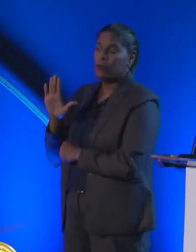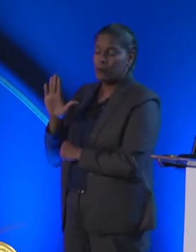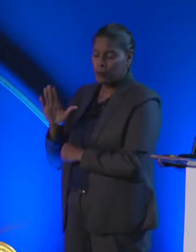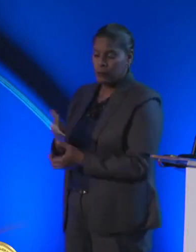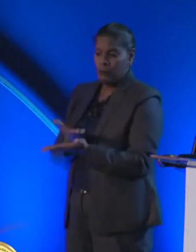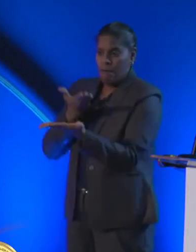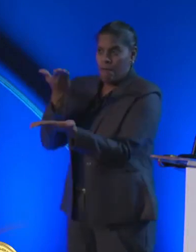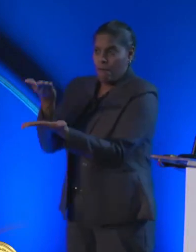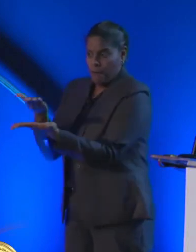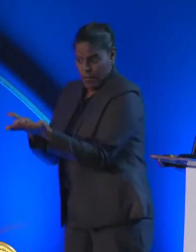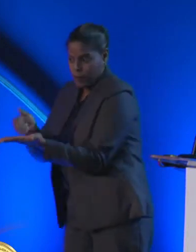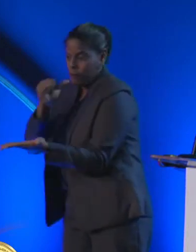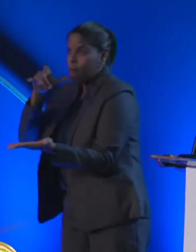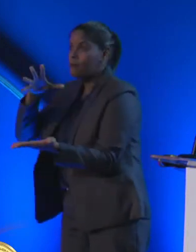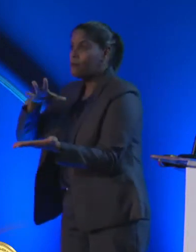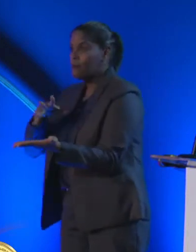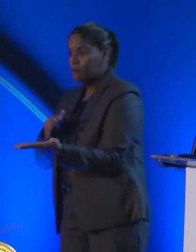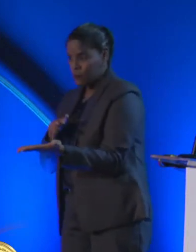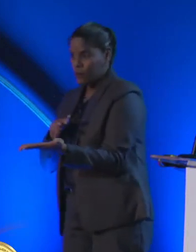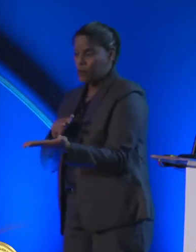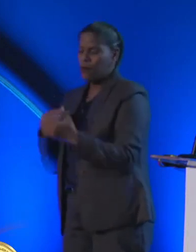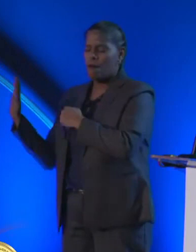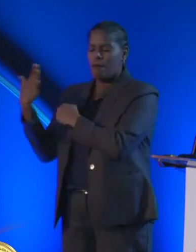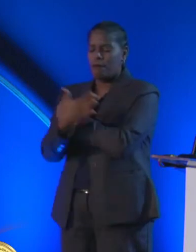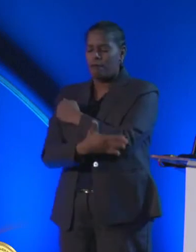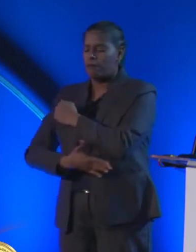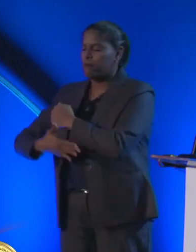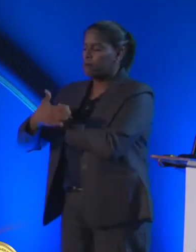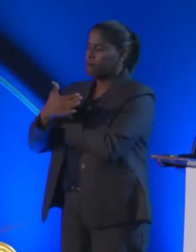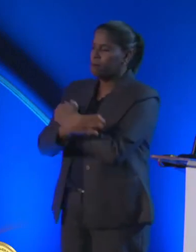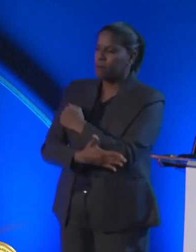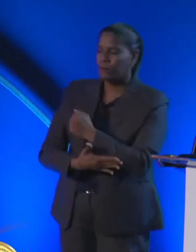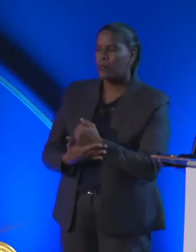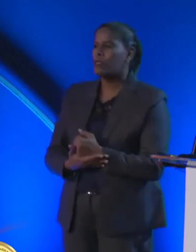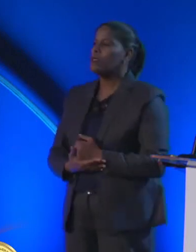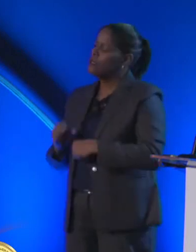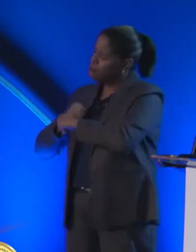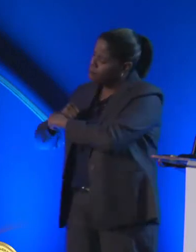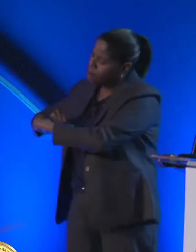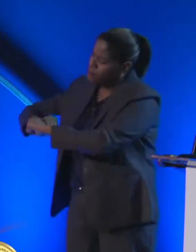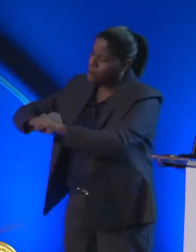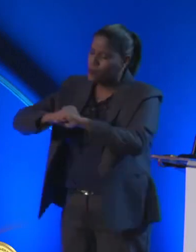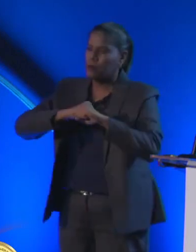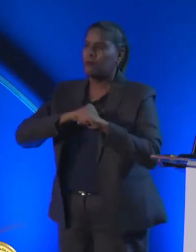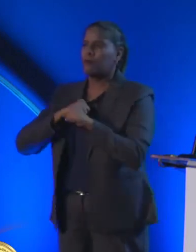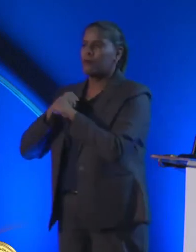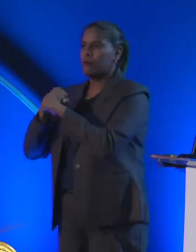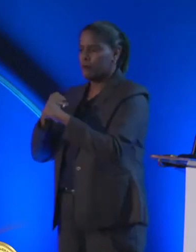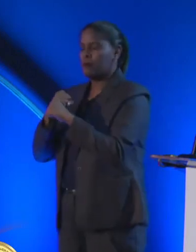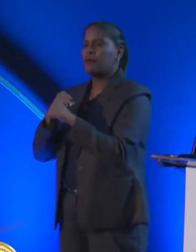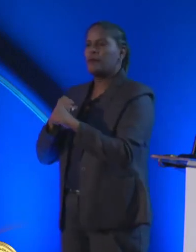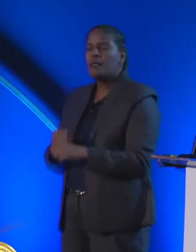garantizar a las mujeres un país cada vez más seguro un país cada